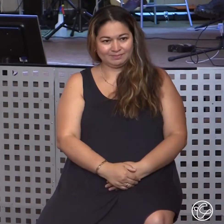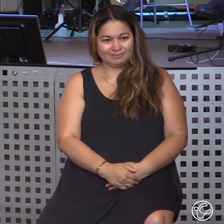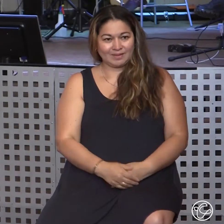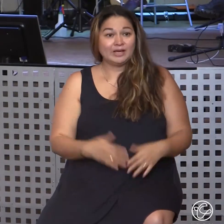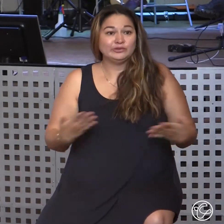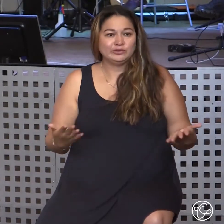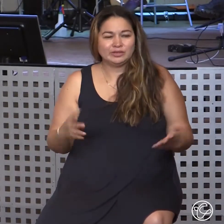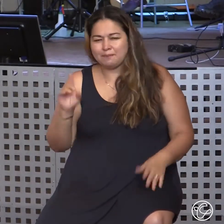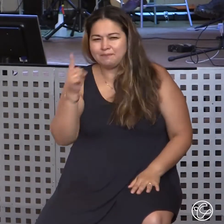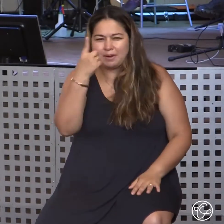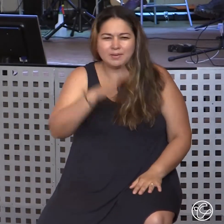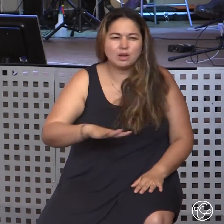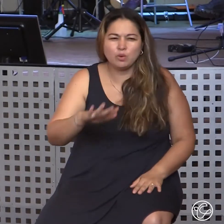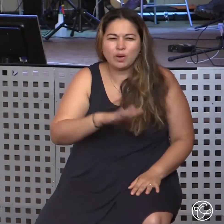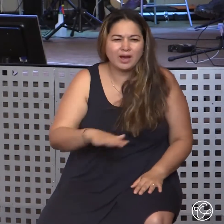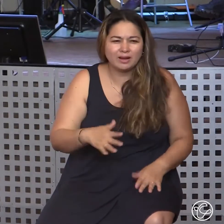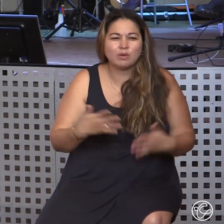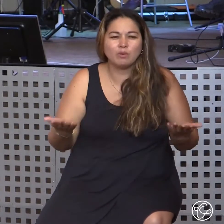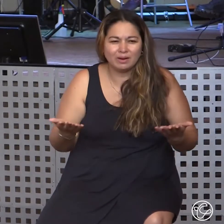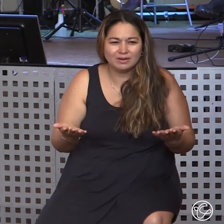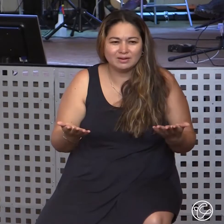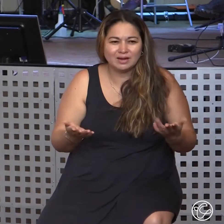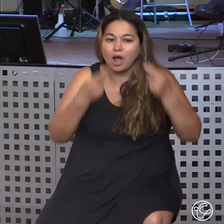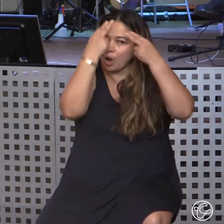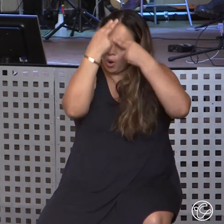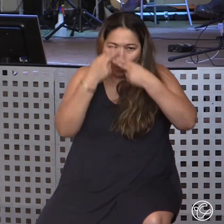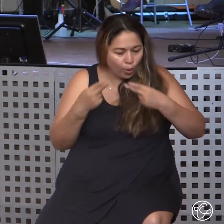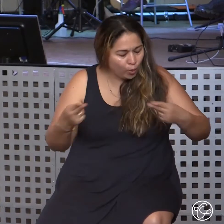espacio espiritual, la honra.